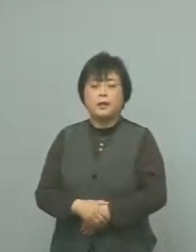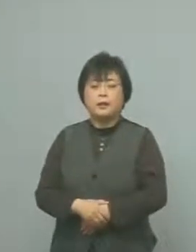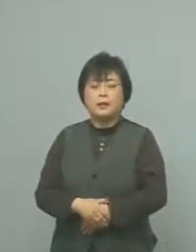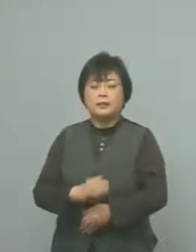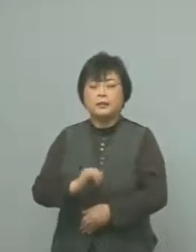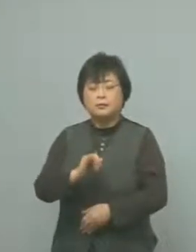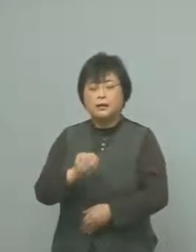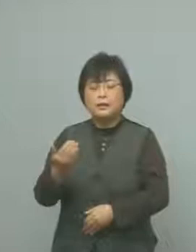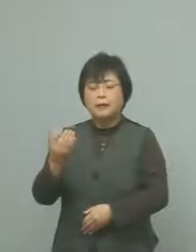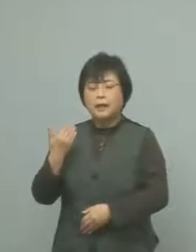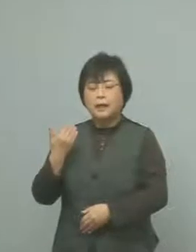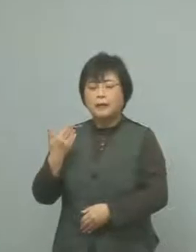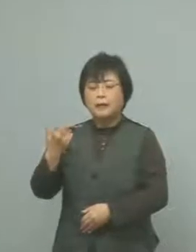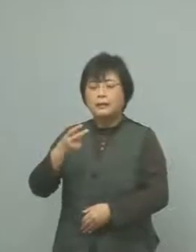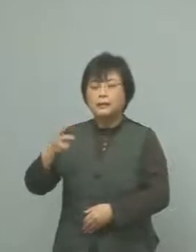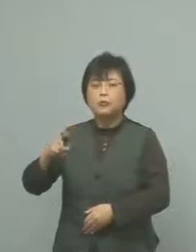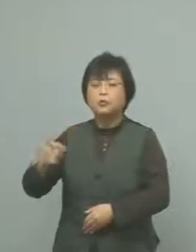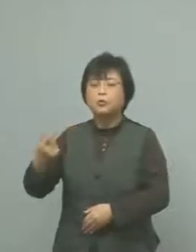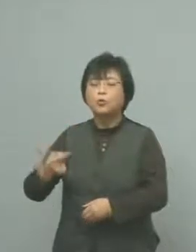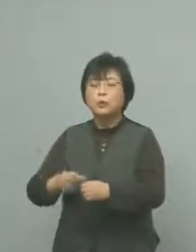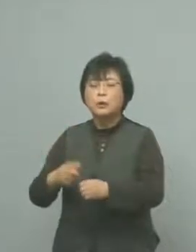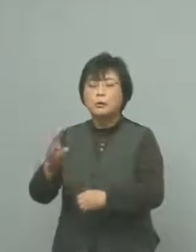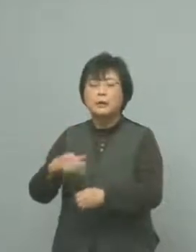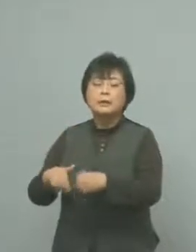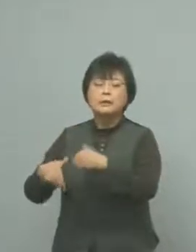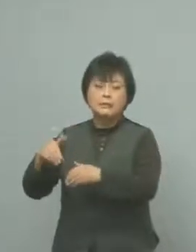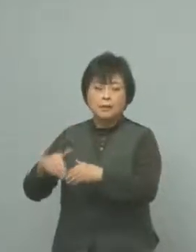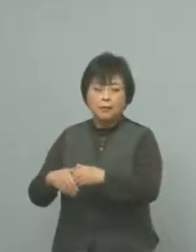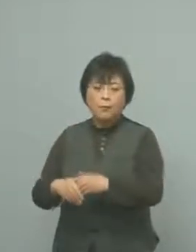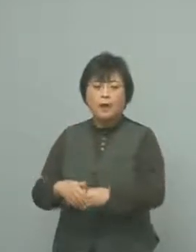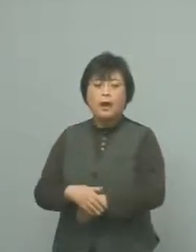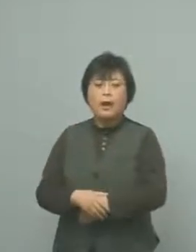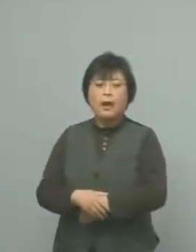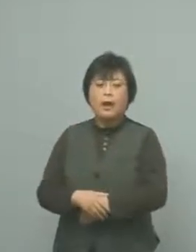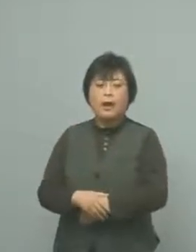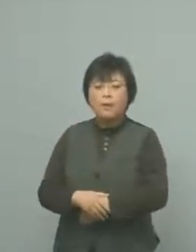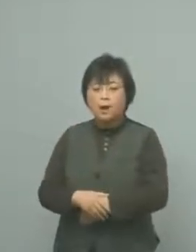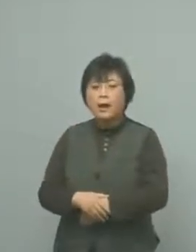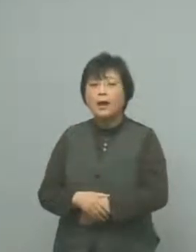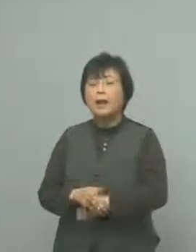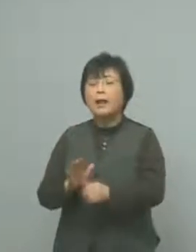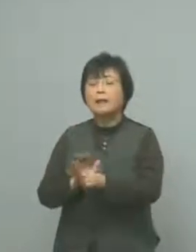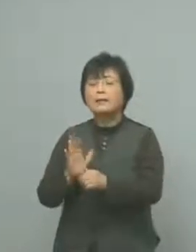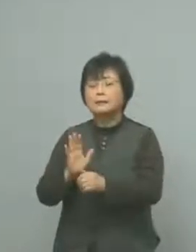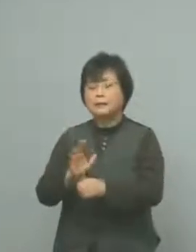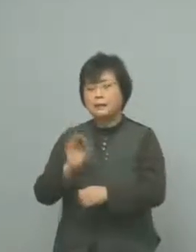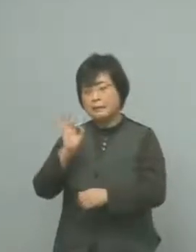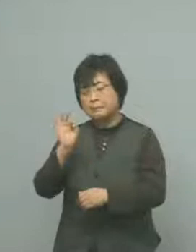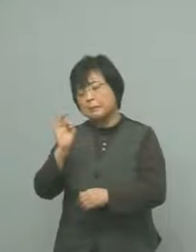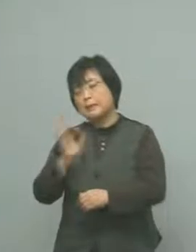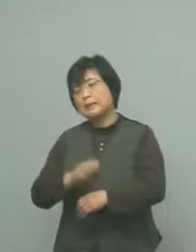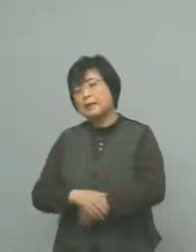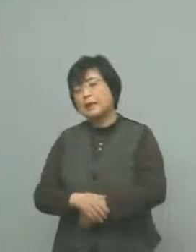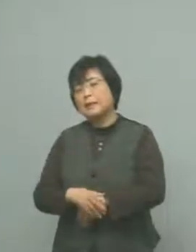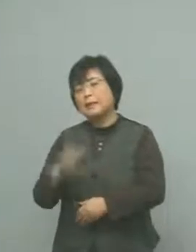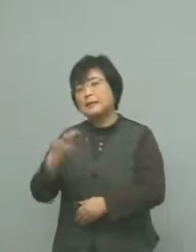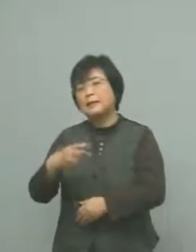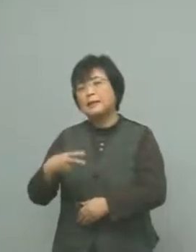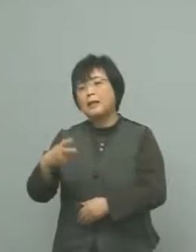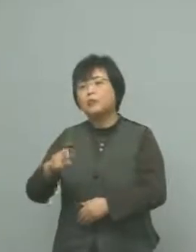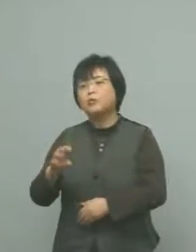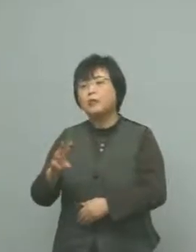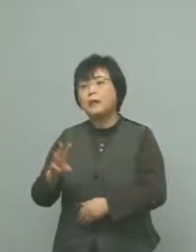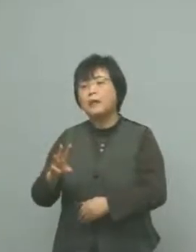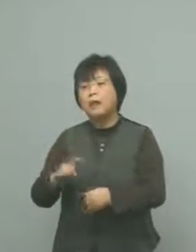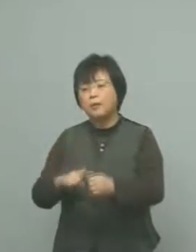ですね、前回 その2016年の参議院選は、ま、政権を貫かれ、2013年の時は、ま、